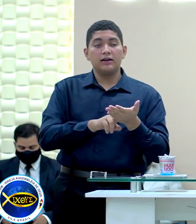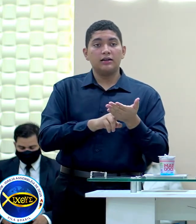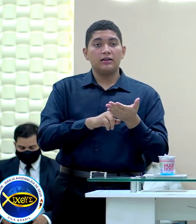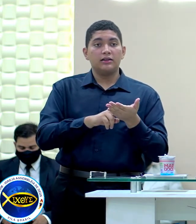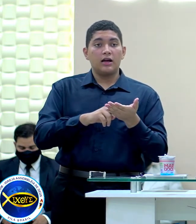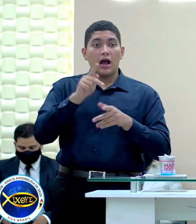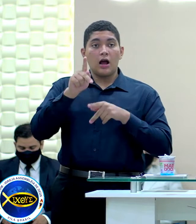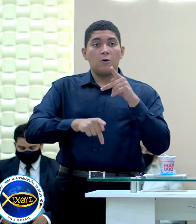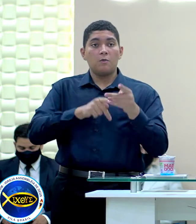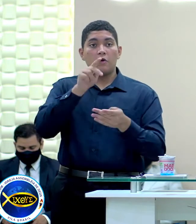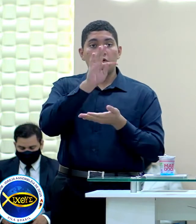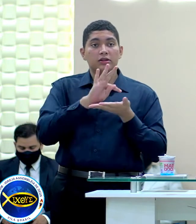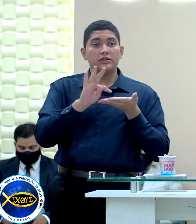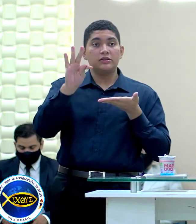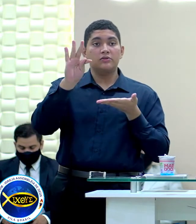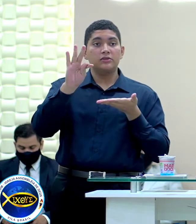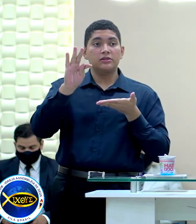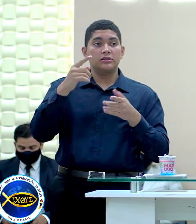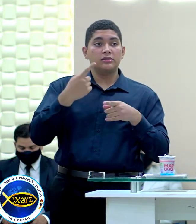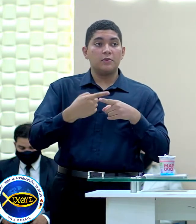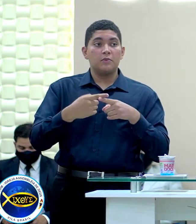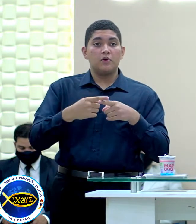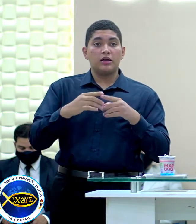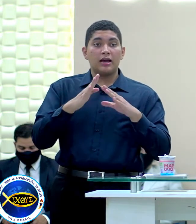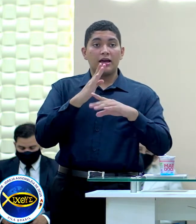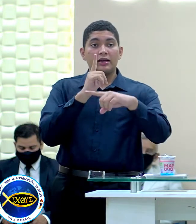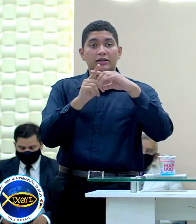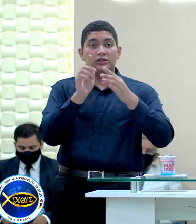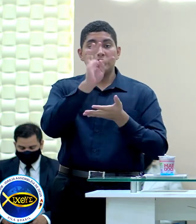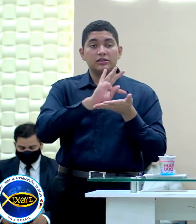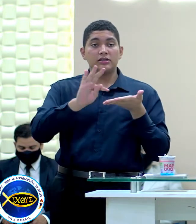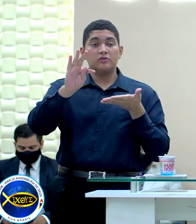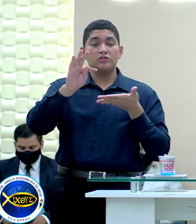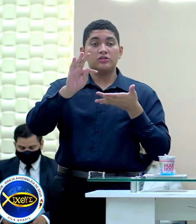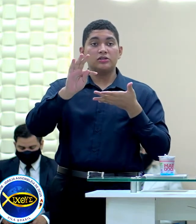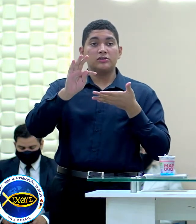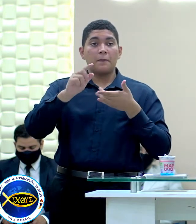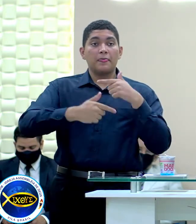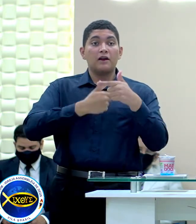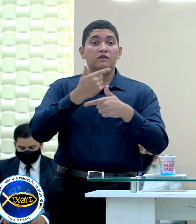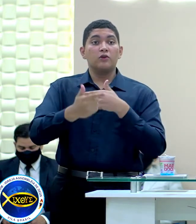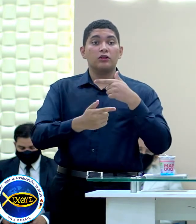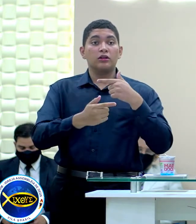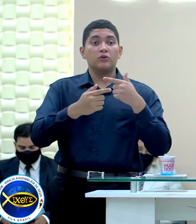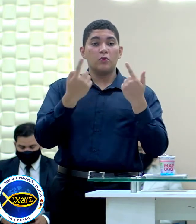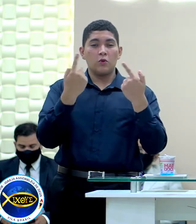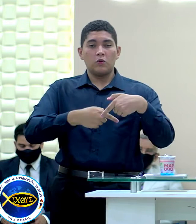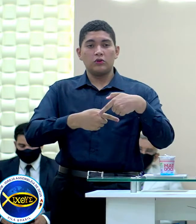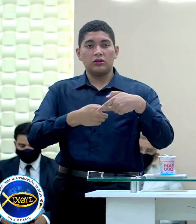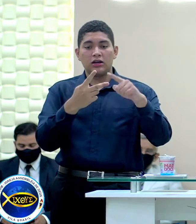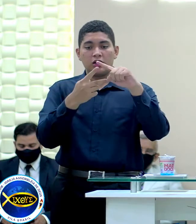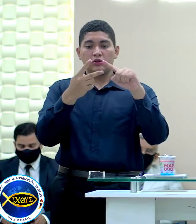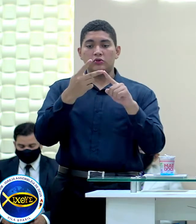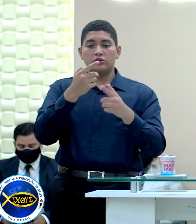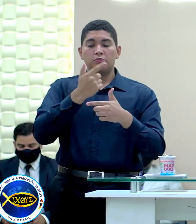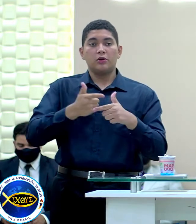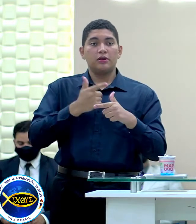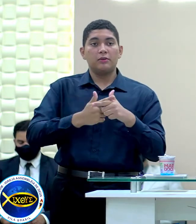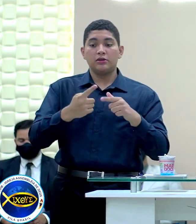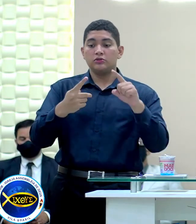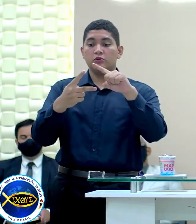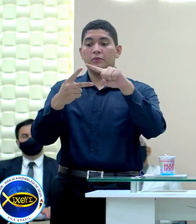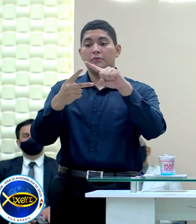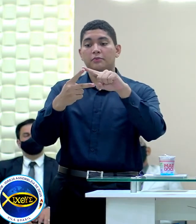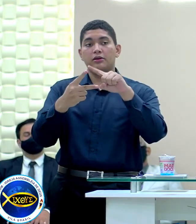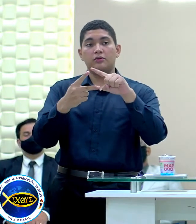Tessalonicenses, é porque a igreja aos Tessalonicenses estava enfrentando 2 problemas. O primeiro problema era o